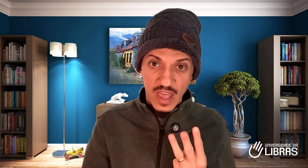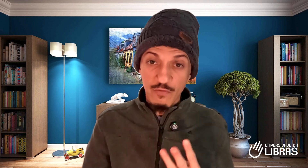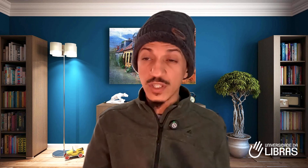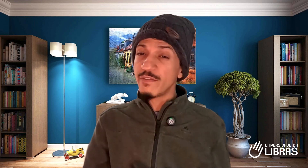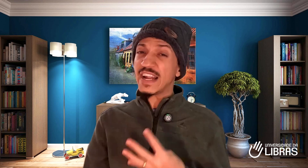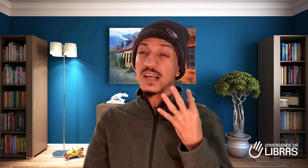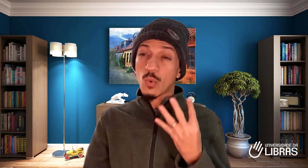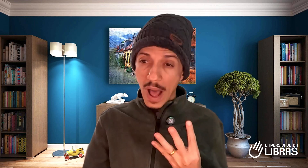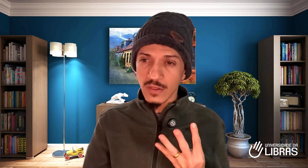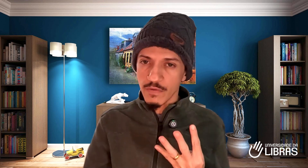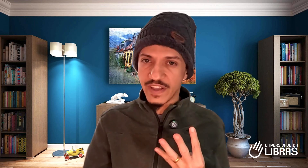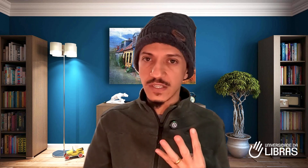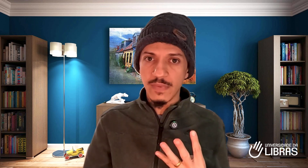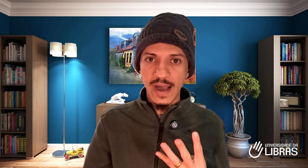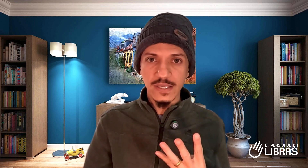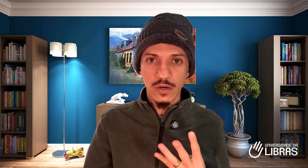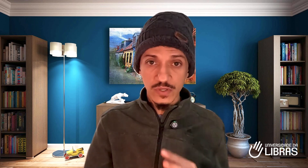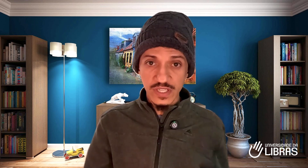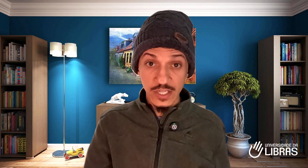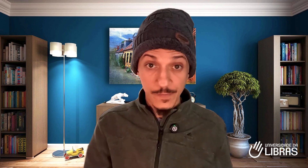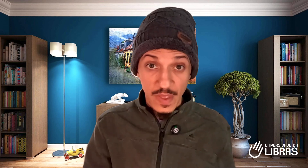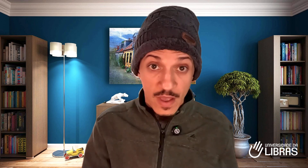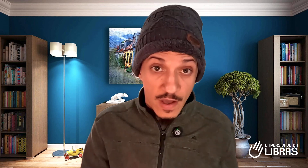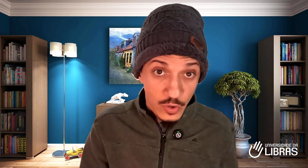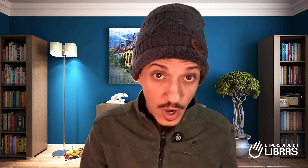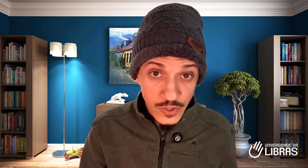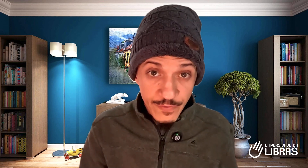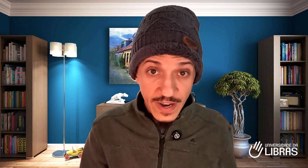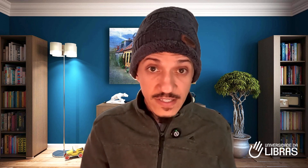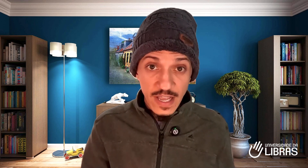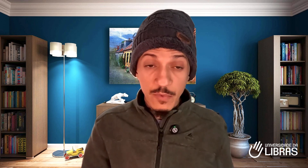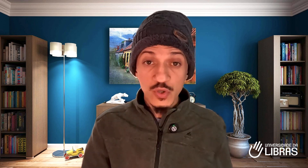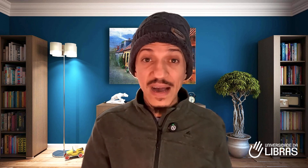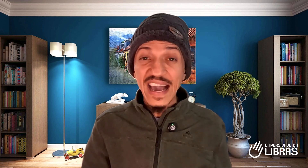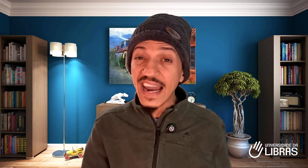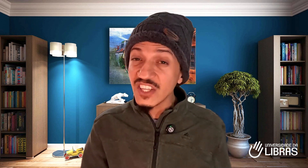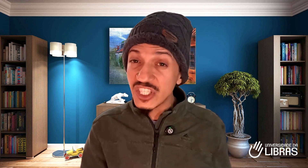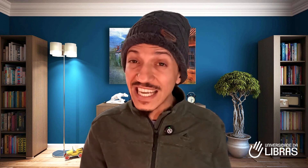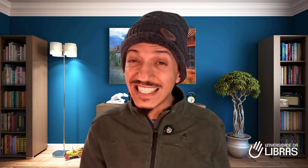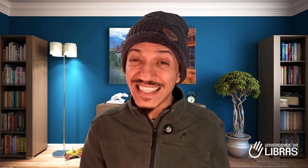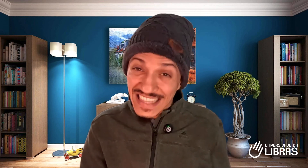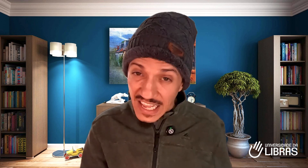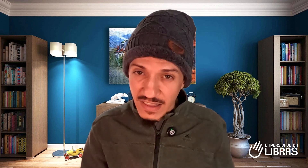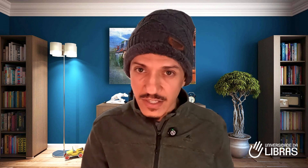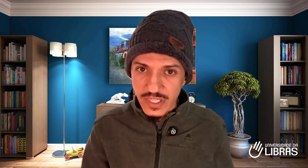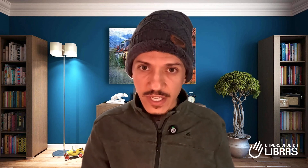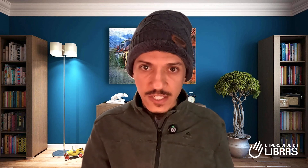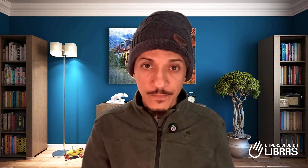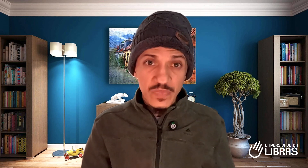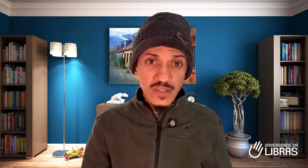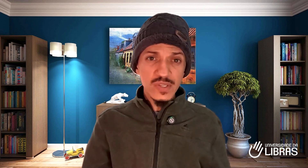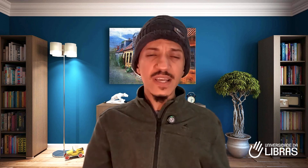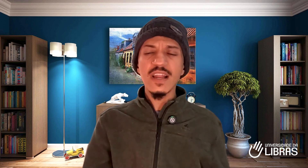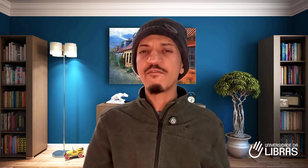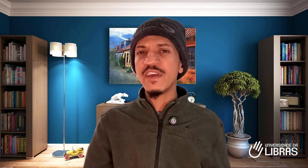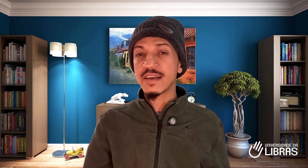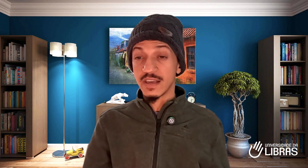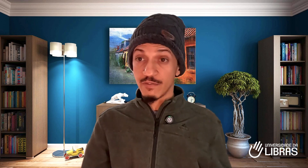te oferecer 4 vezes mais. Ou seja, nós oferecemos uma garantia de 30 dias. Isso significa que você